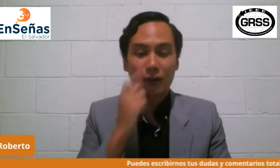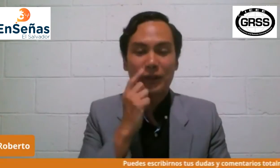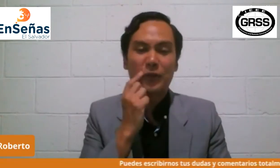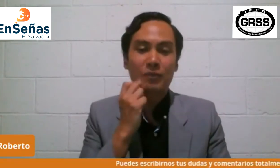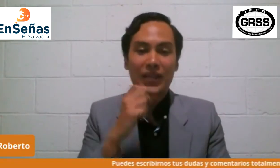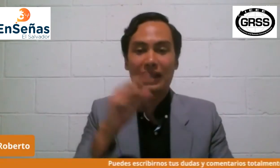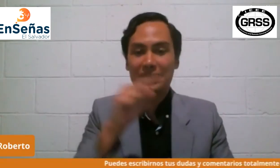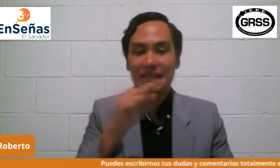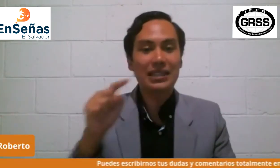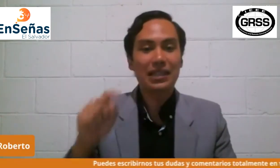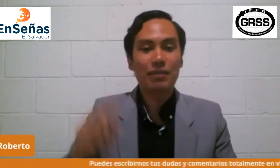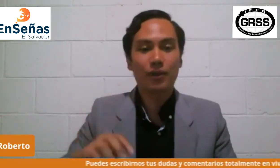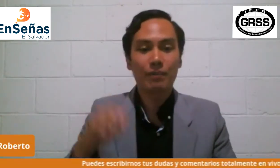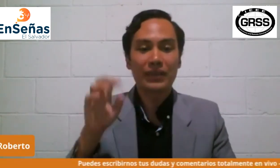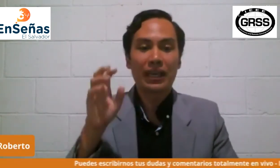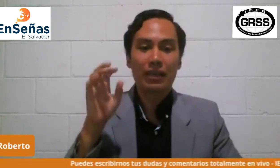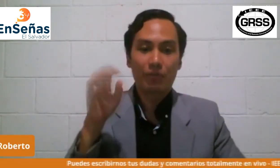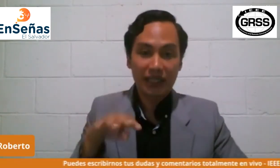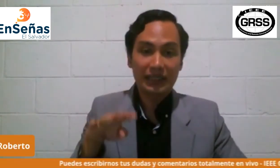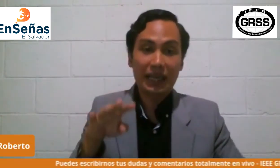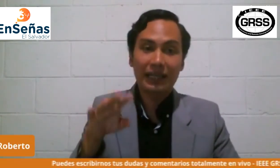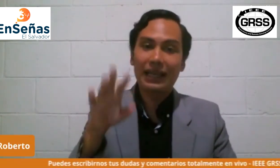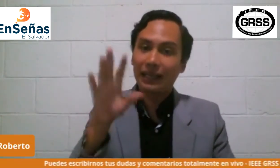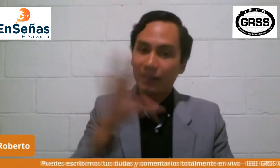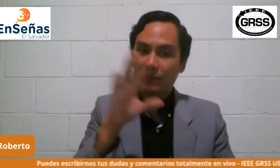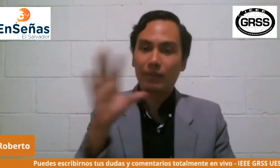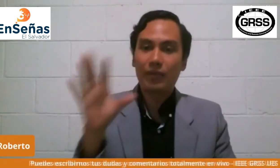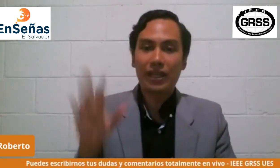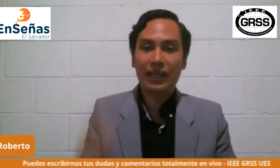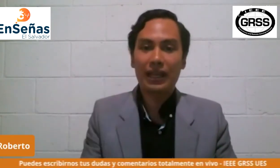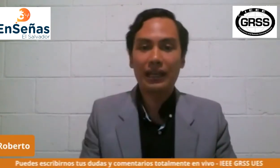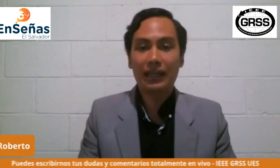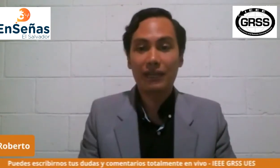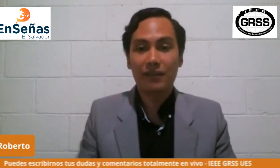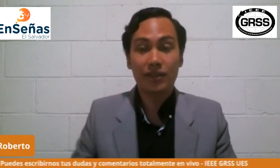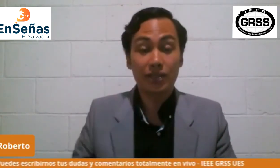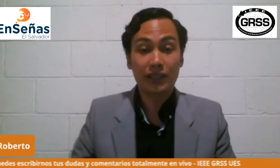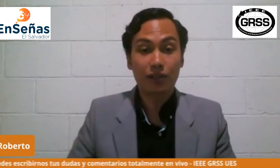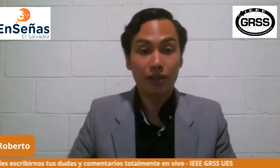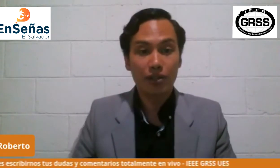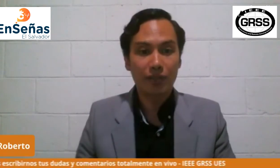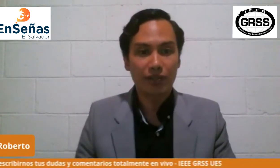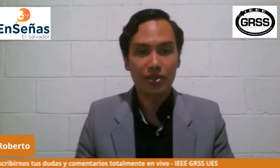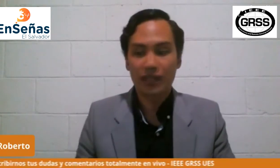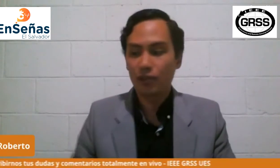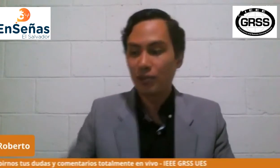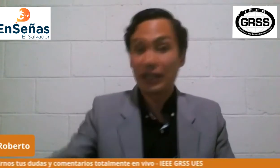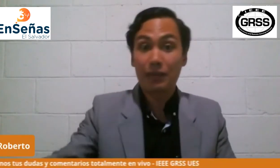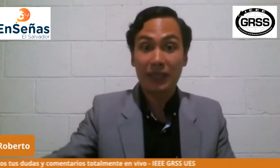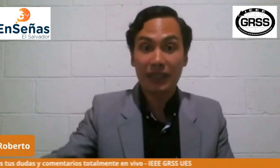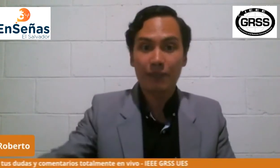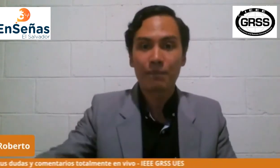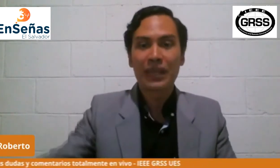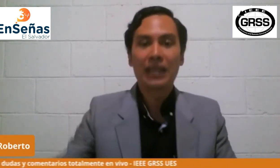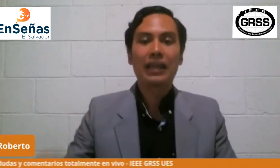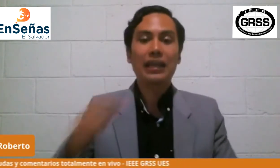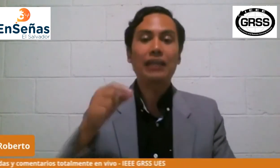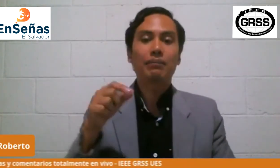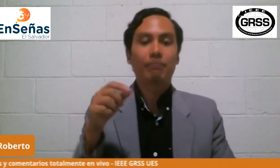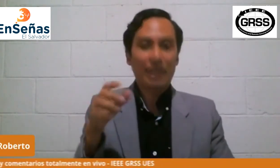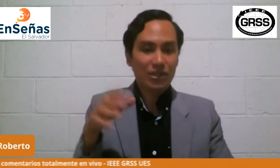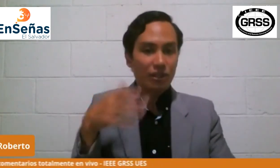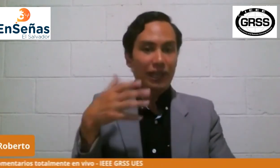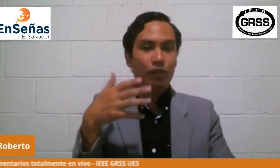El Salvador, perdón, Enseñas El Salvador. Pueden entrar y ahí vamos a dejar el alfabeto dactilológico para que ustedes lo puedan aprender